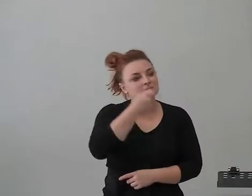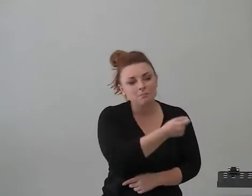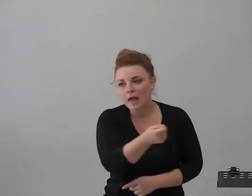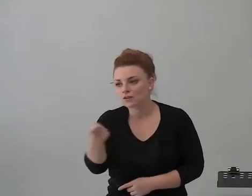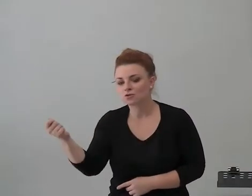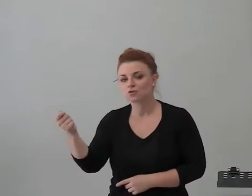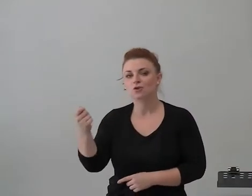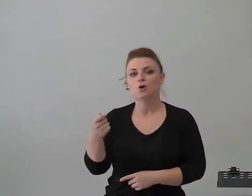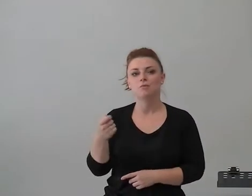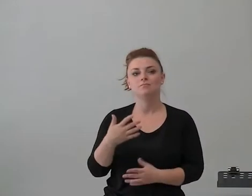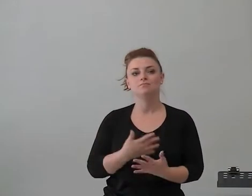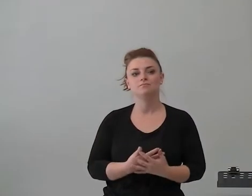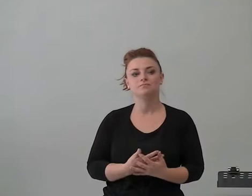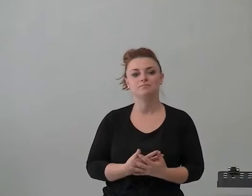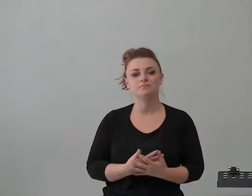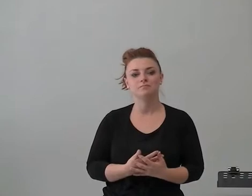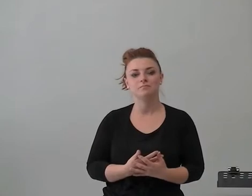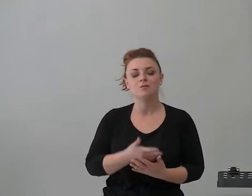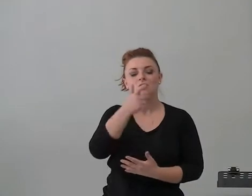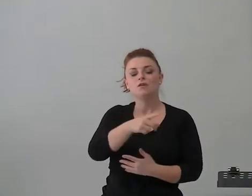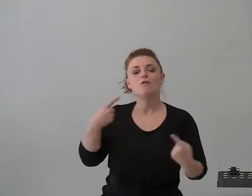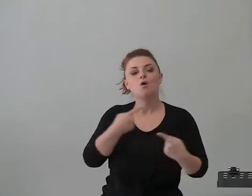che abbracciate ancora i cambiamenti.